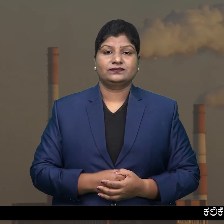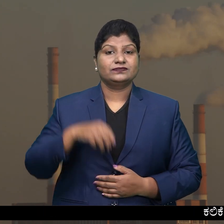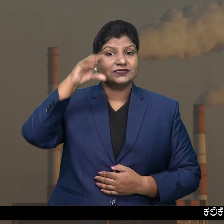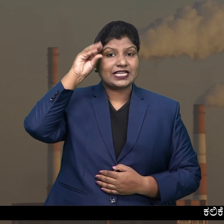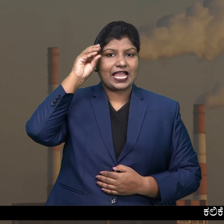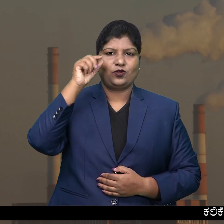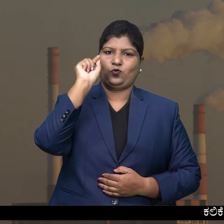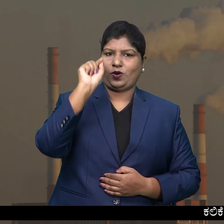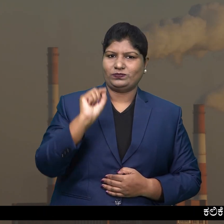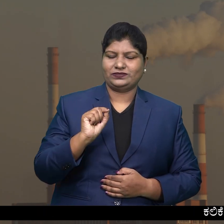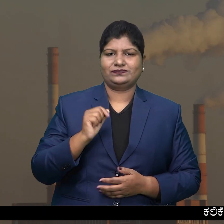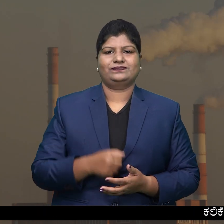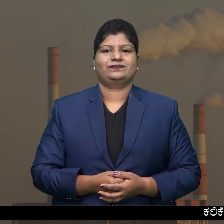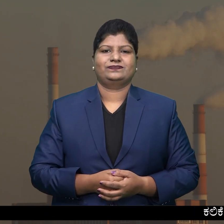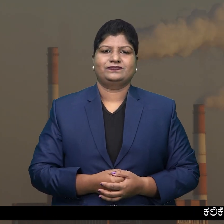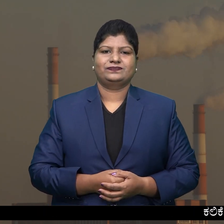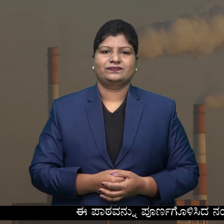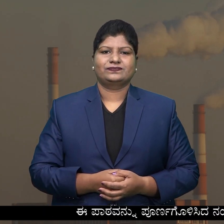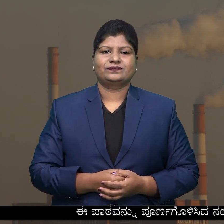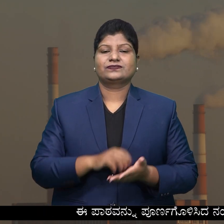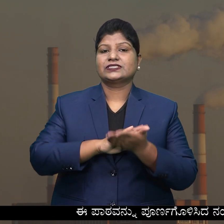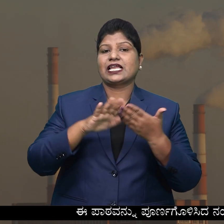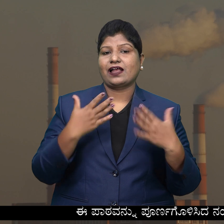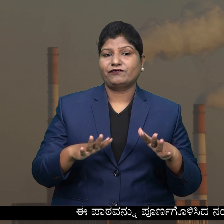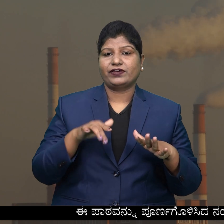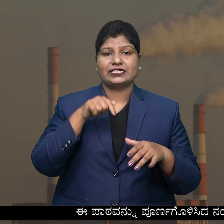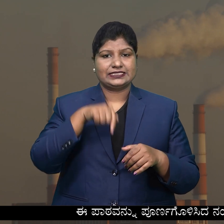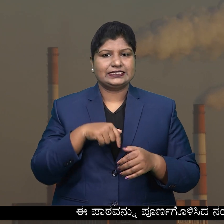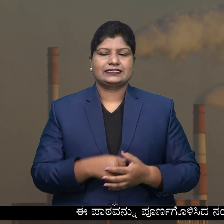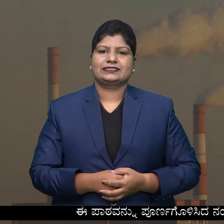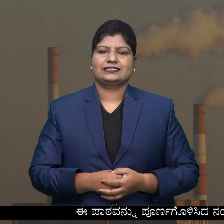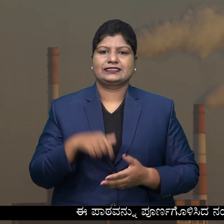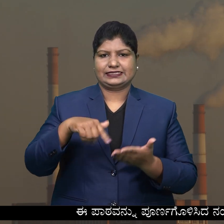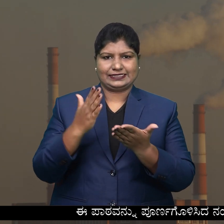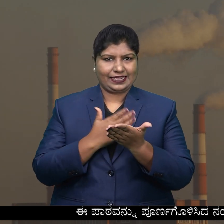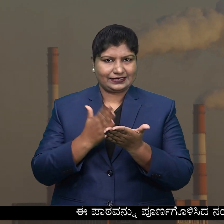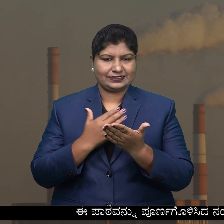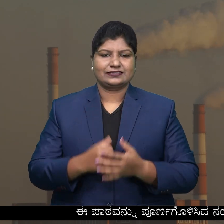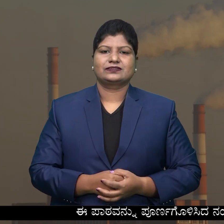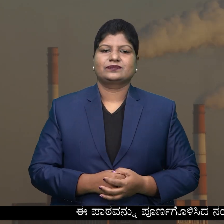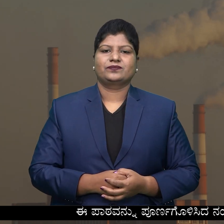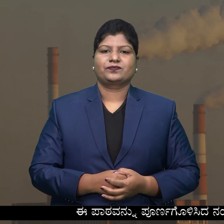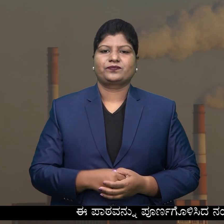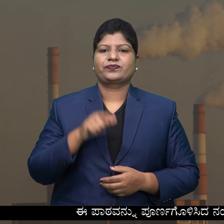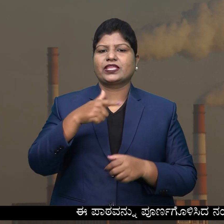ಕಲಿಕೆಯ ಉದ್ದೇಶಗಳು: ಈ ಪಾಠವನ್ನ ಪೂರ್ಣಗೊಳಿಸಿದ ನಂತರ ನೀವು ತಿಳಿದುಕೊಳ್ಳಲು ಸಾಧ್ಯ ಆಗತ್ತೆ.